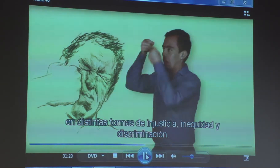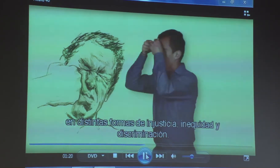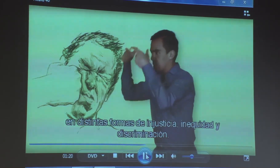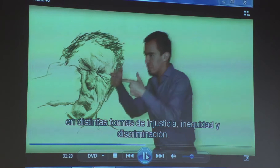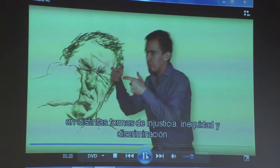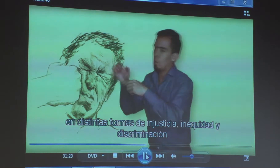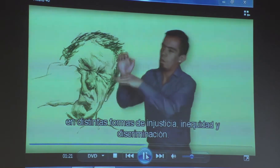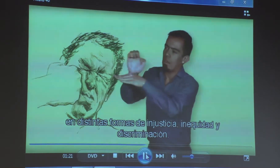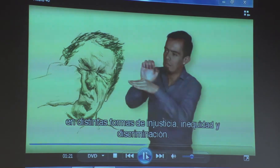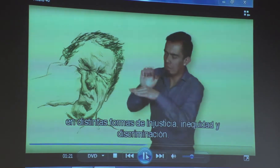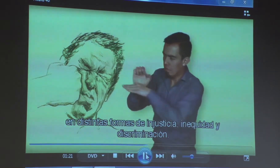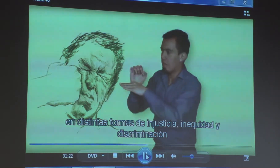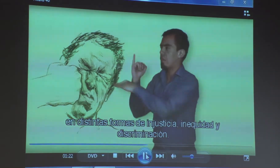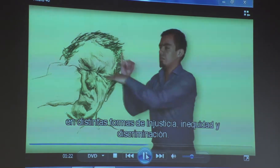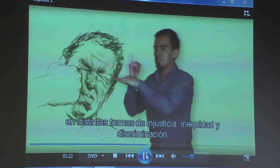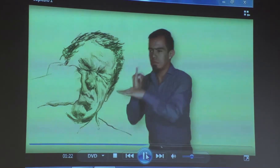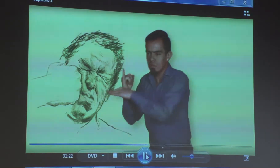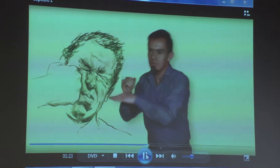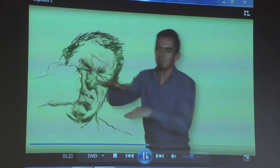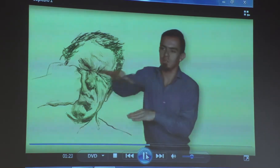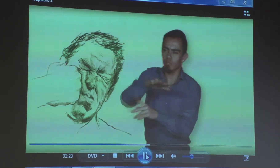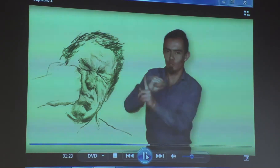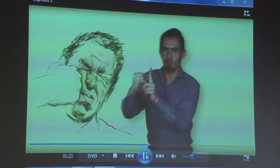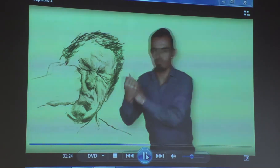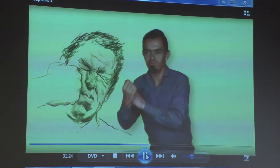injusticia, inequidad y discriminación.